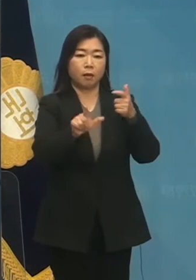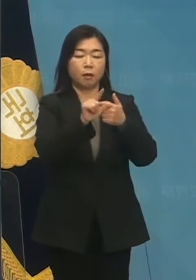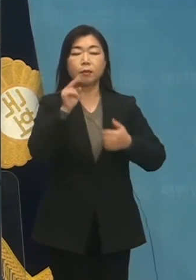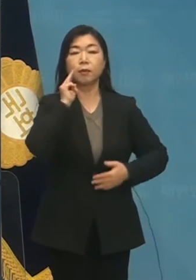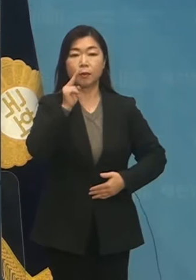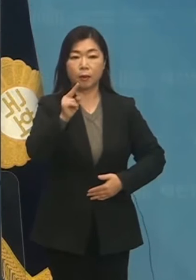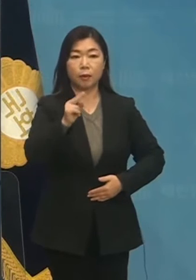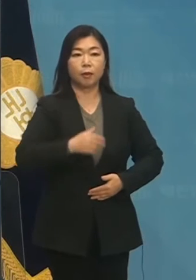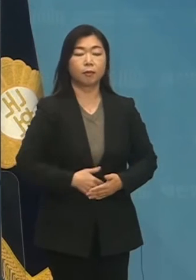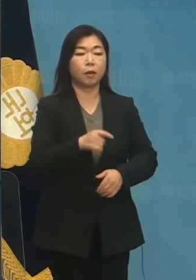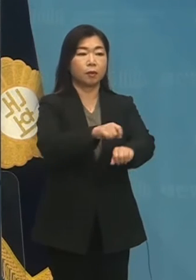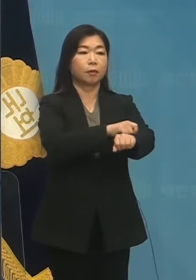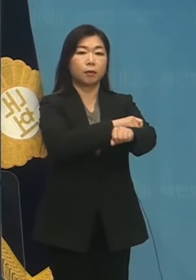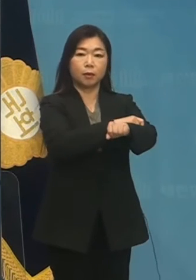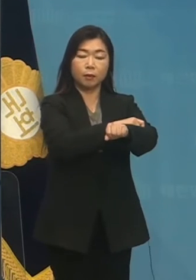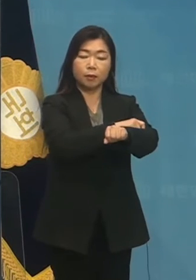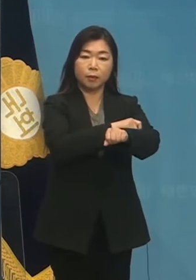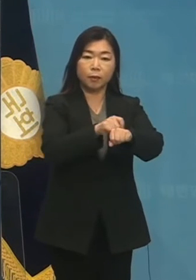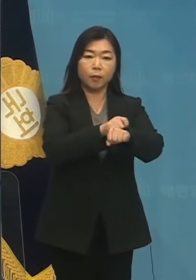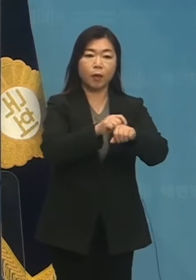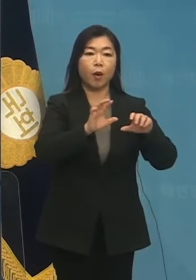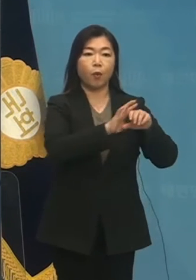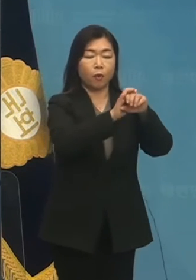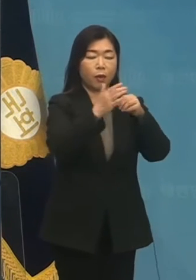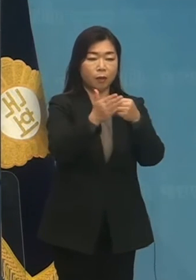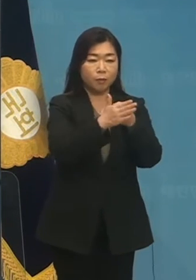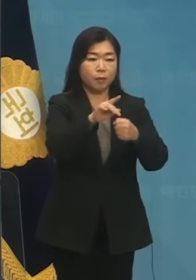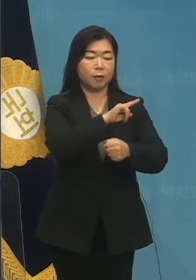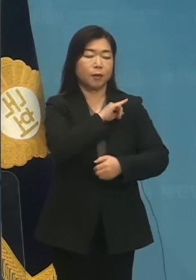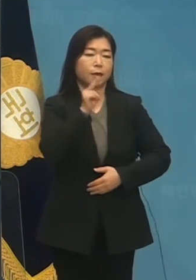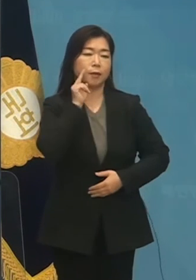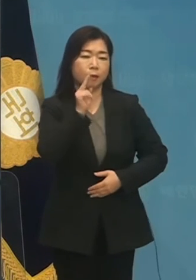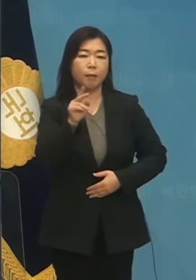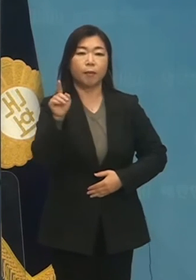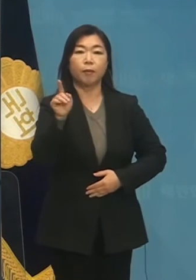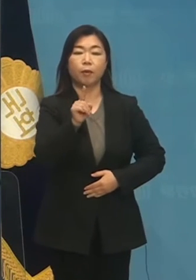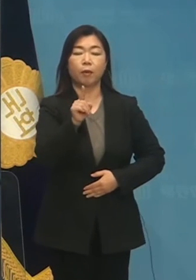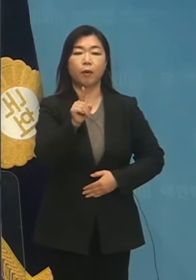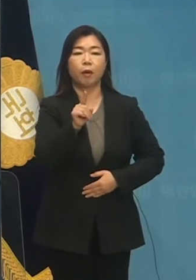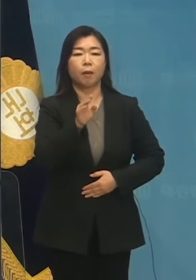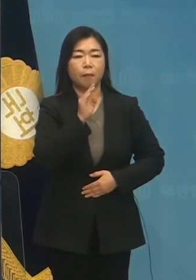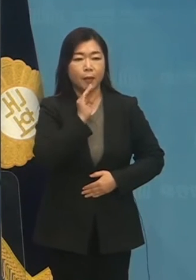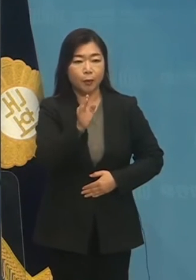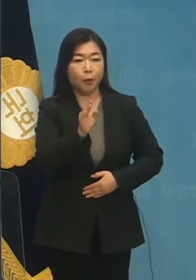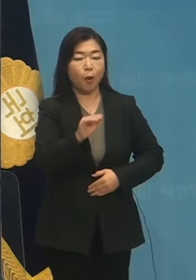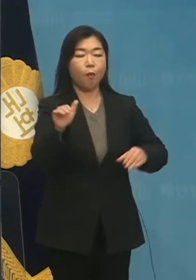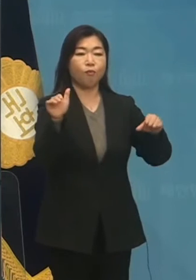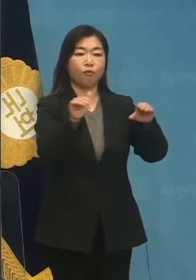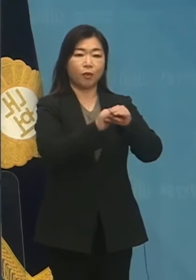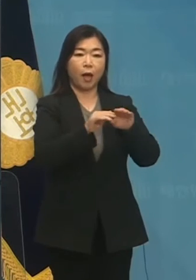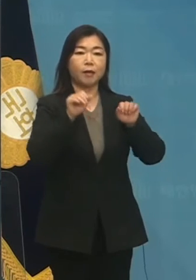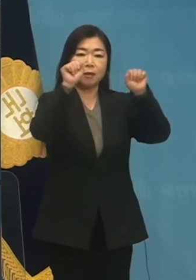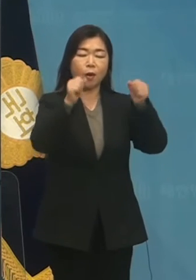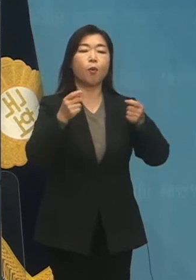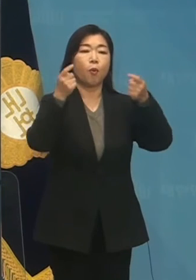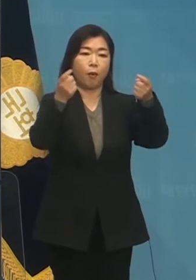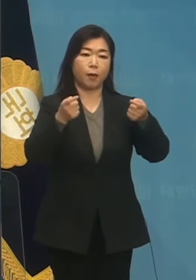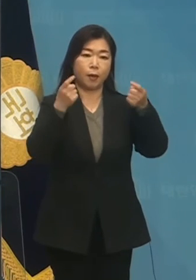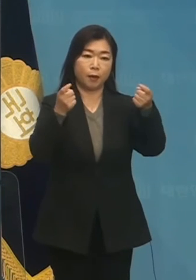상황입니다. 특히 코로나로 인한 피해가 가장 심한 것이 바로 문화, 체육,